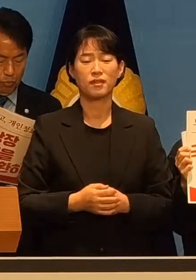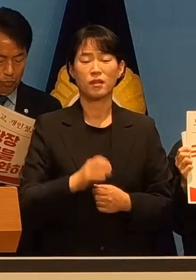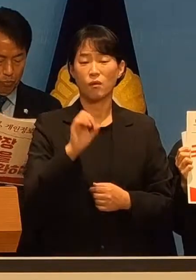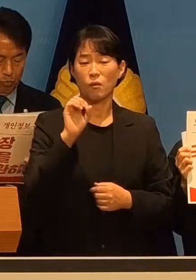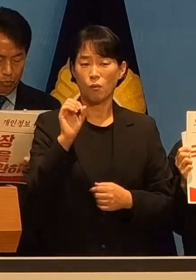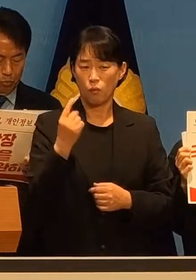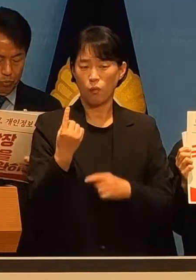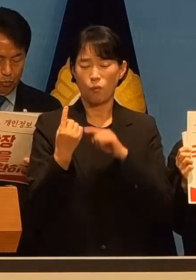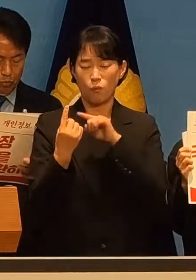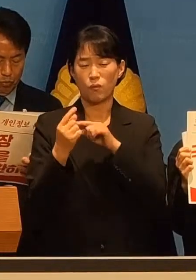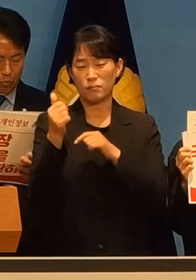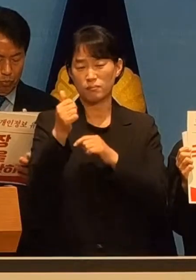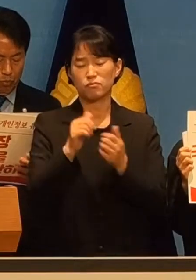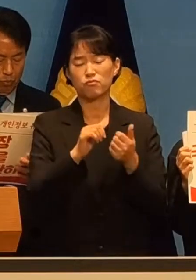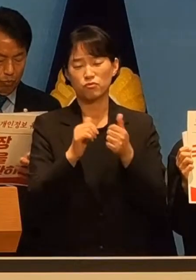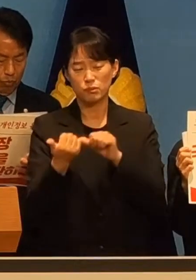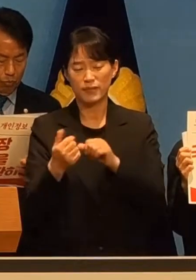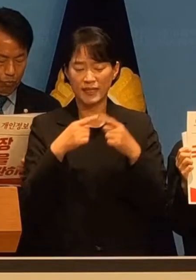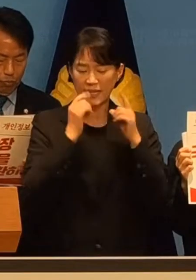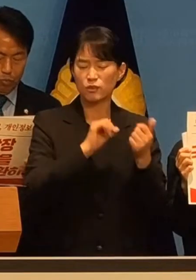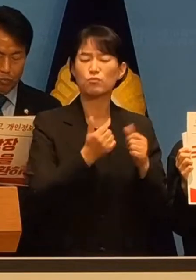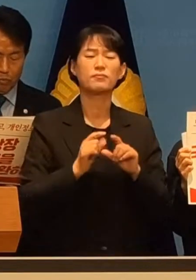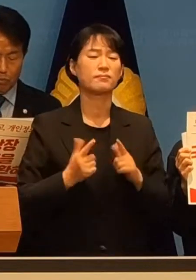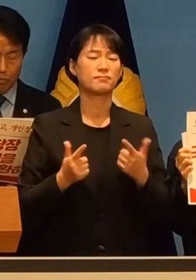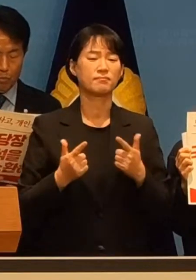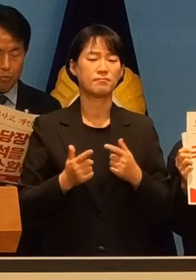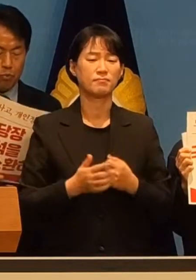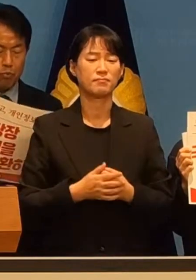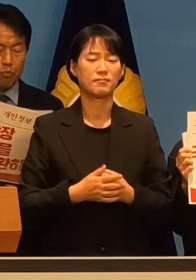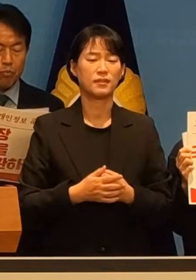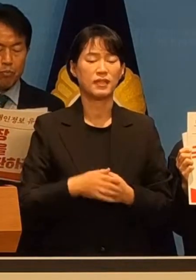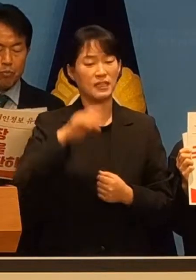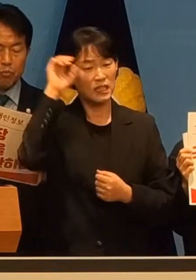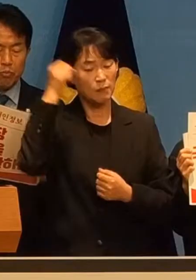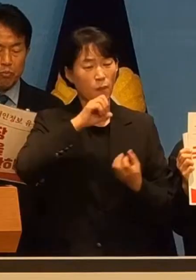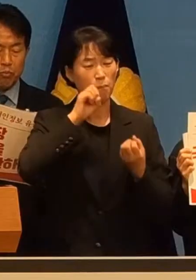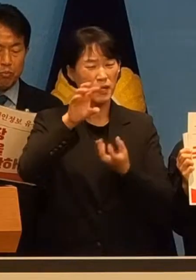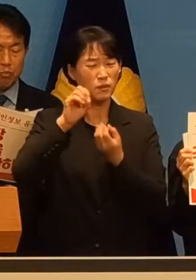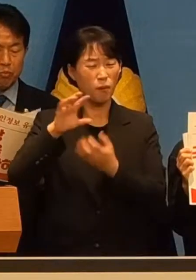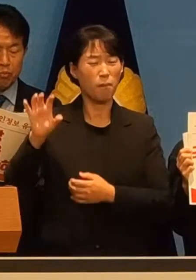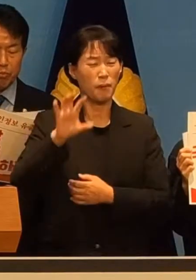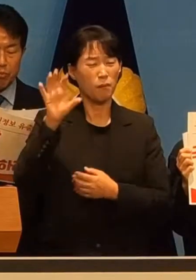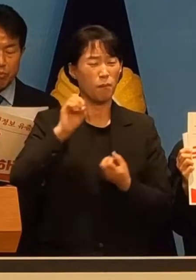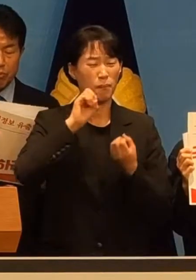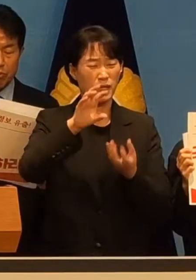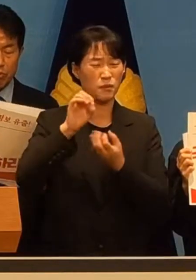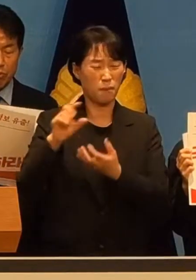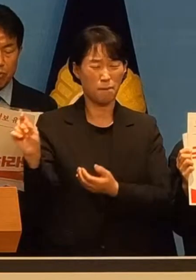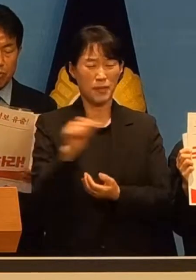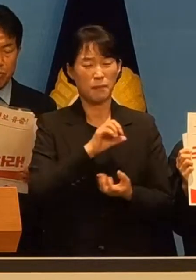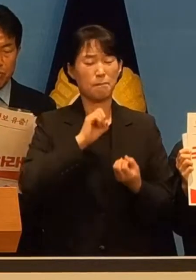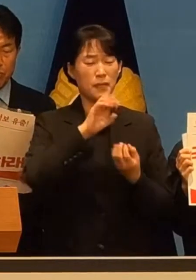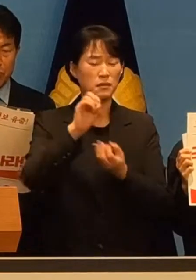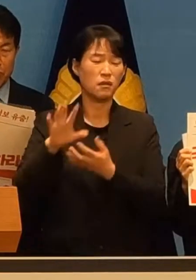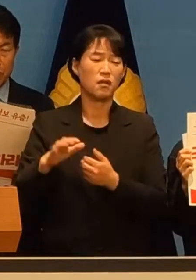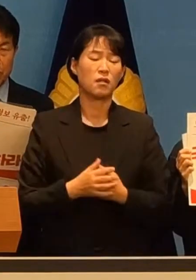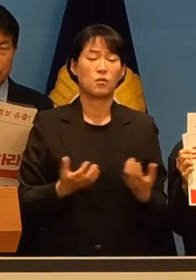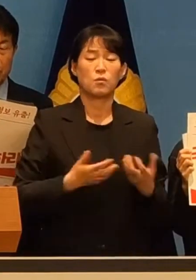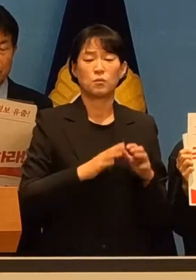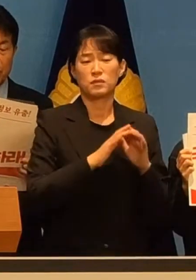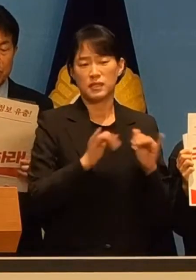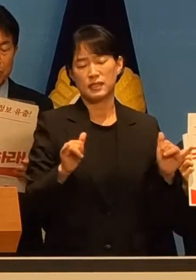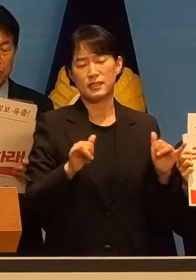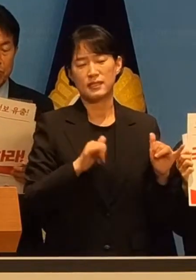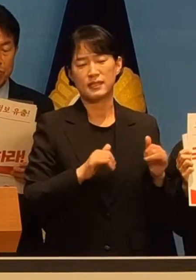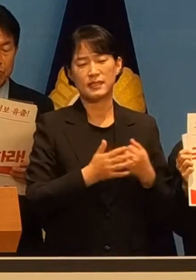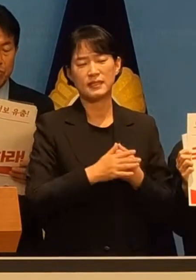오승용님의 죽음은 개인의 죽음이 아닙니다. 새벽 배송, 반복 배송, 로켓 배송, 우리 노동자들을